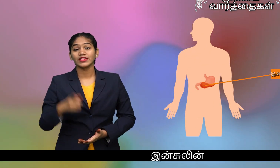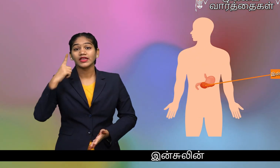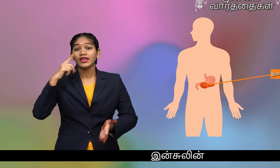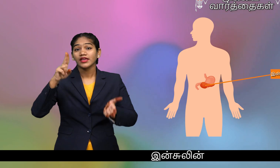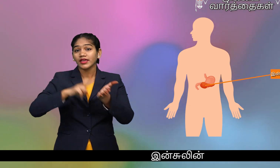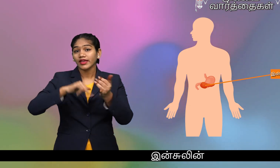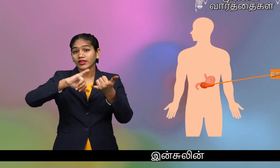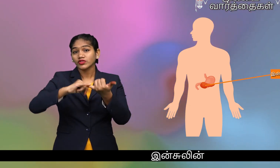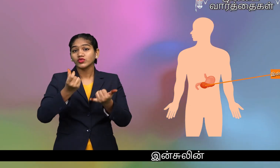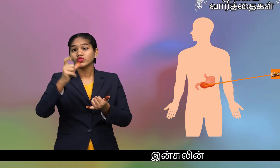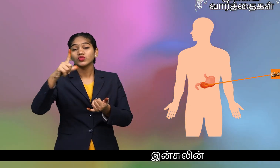இன்சுலின்,